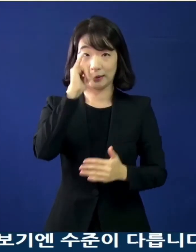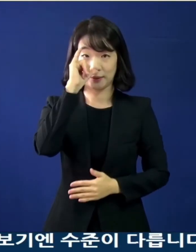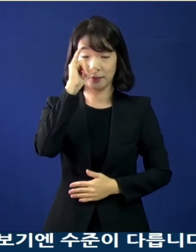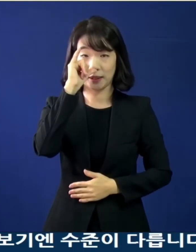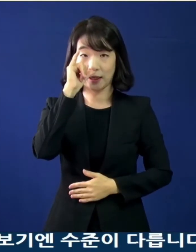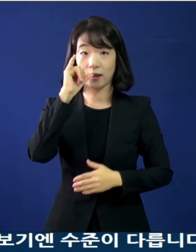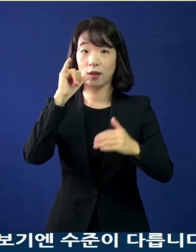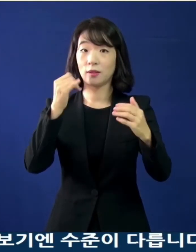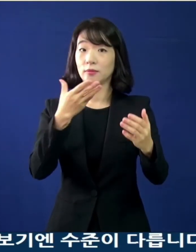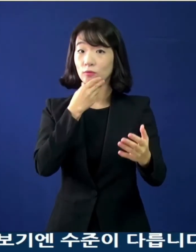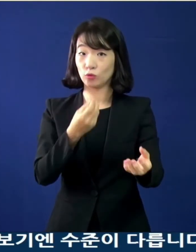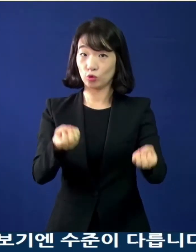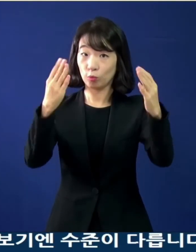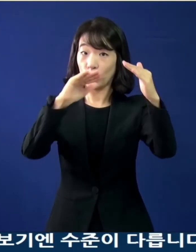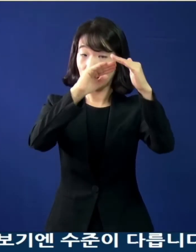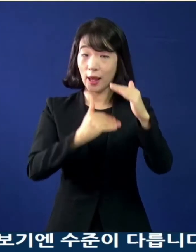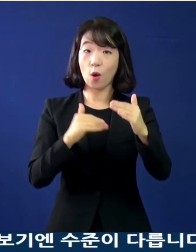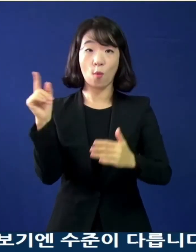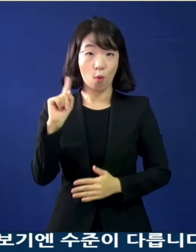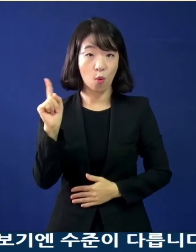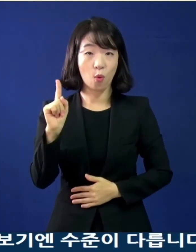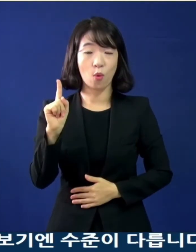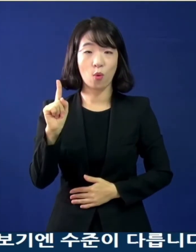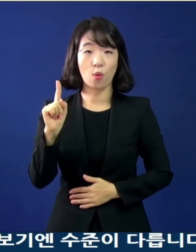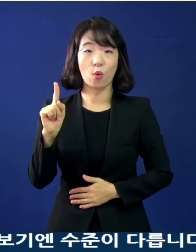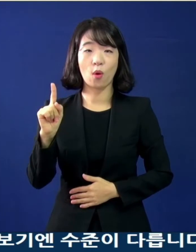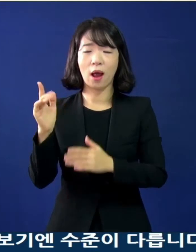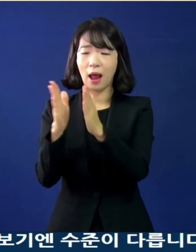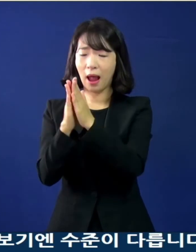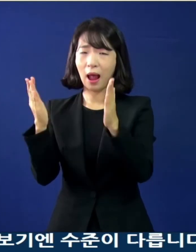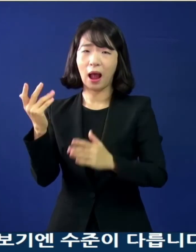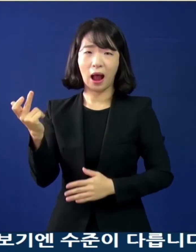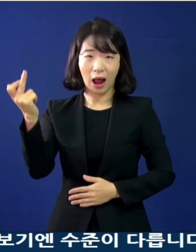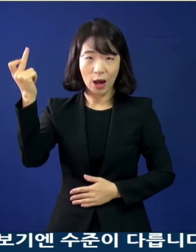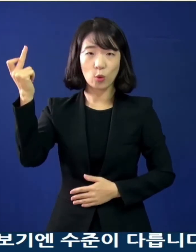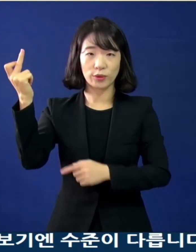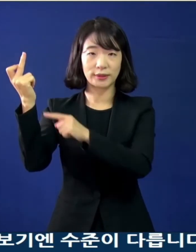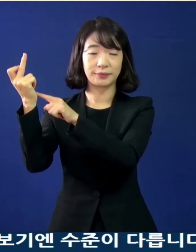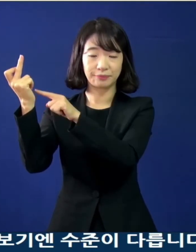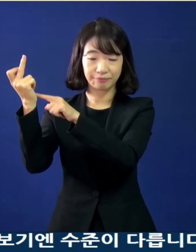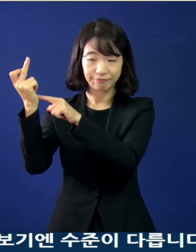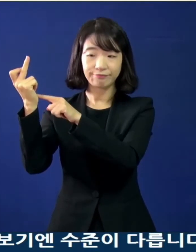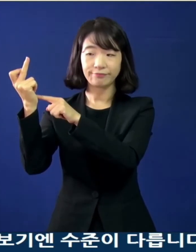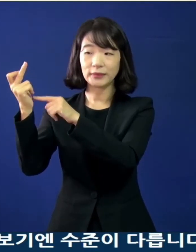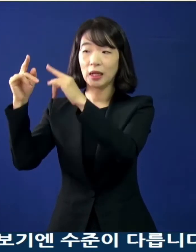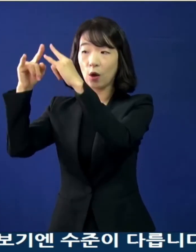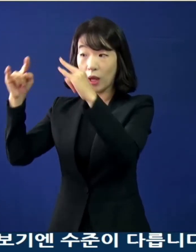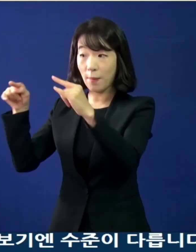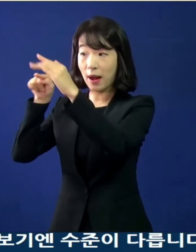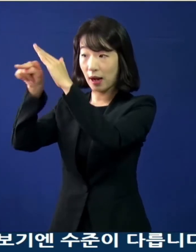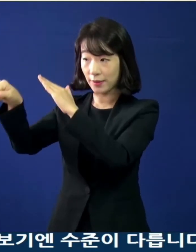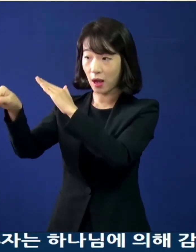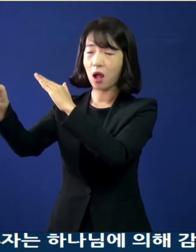궁금하죠. 아론은 제단을 통해서 회막에 들어갔다 나온 다음 그가 가지고 있었던, 그가